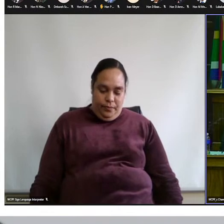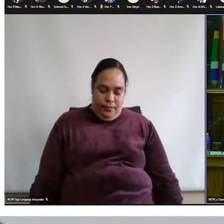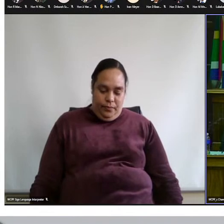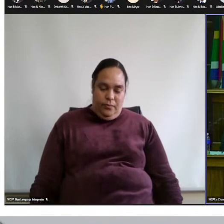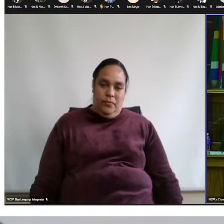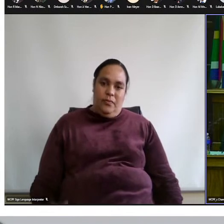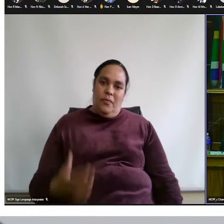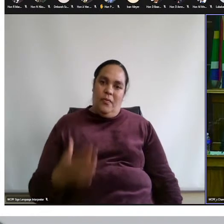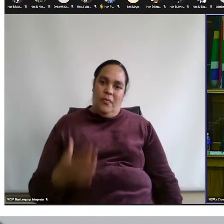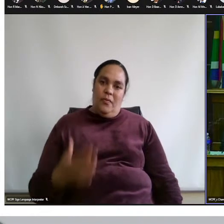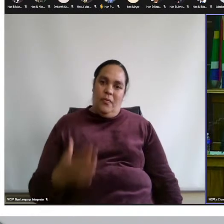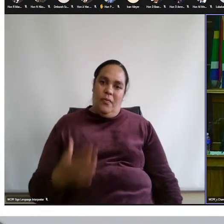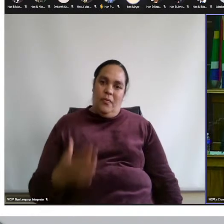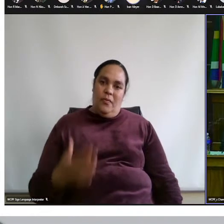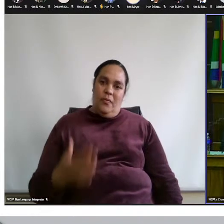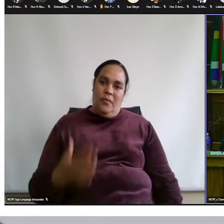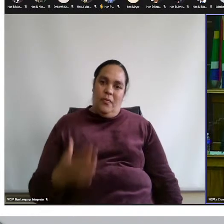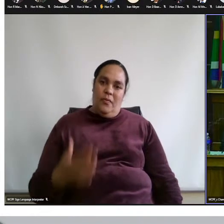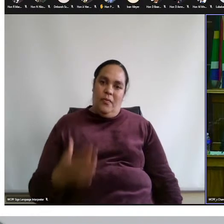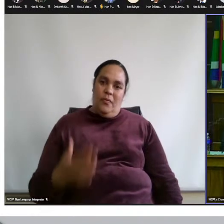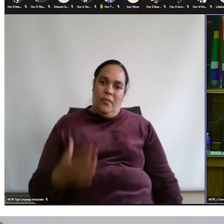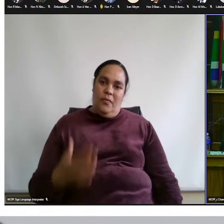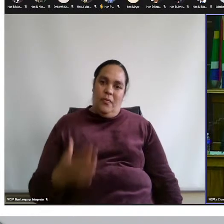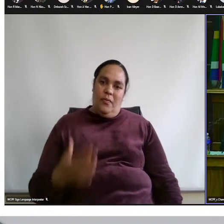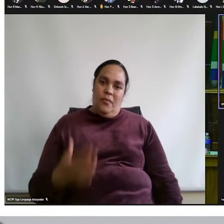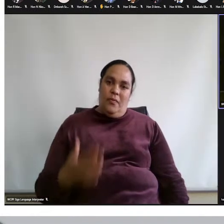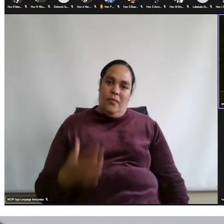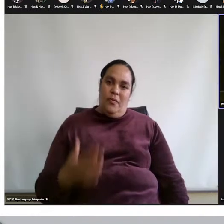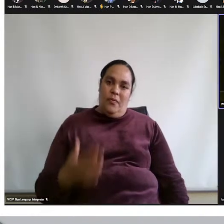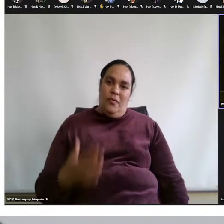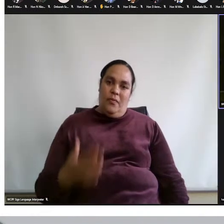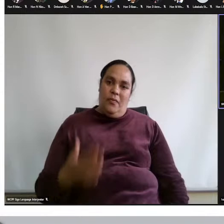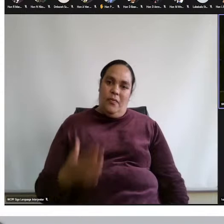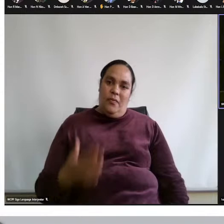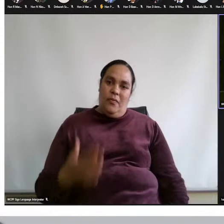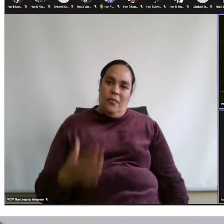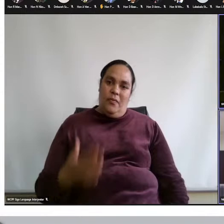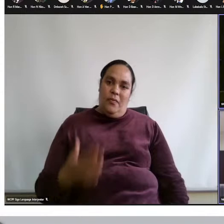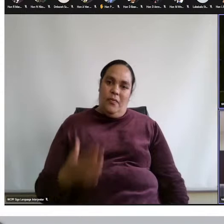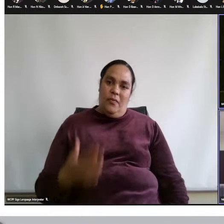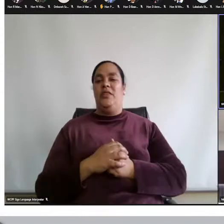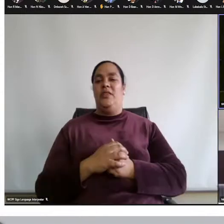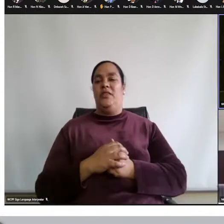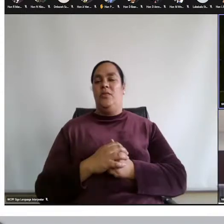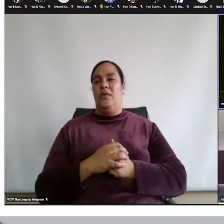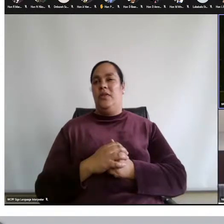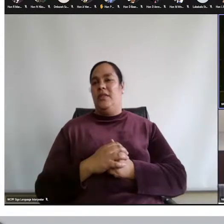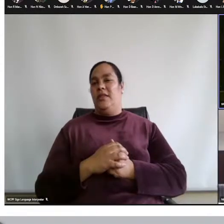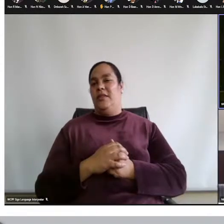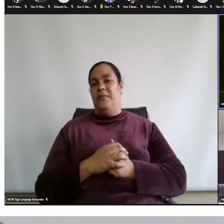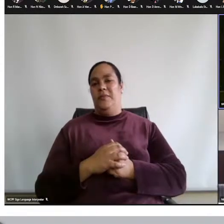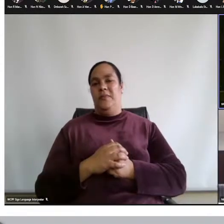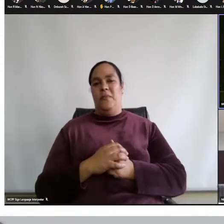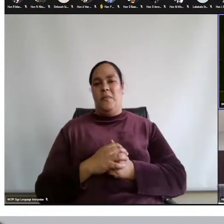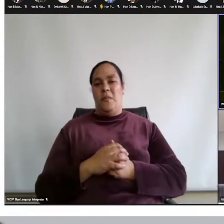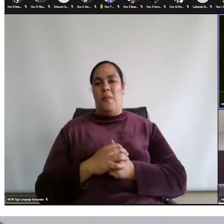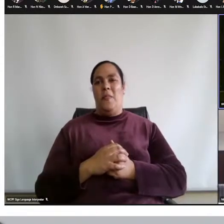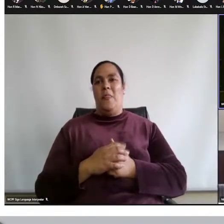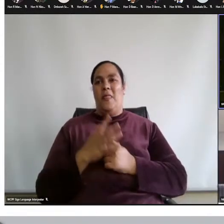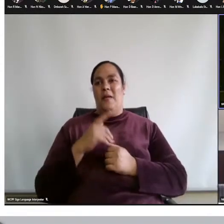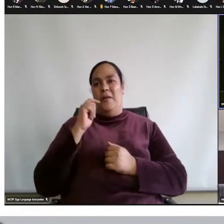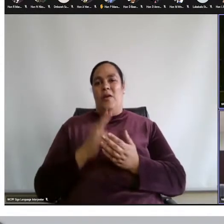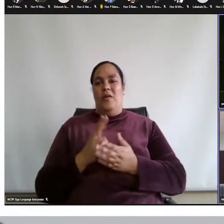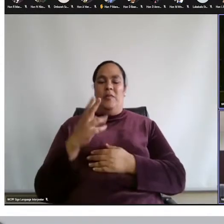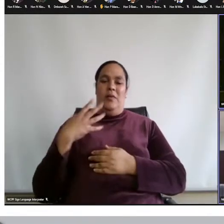Thank you, Honorable Van der Westhuizen. I now recognize the Honorable Minister.